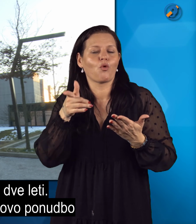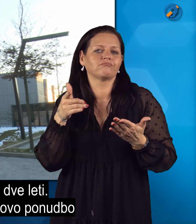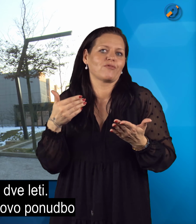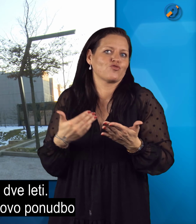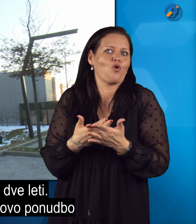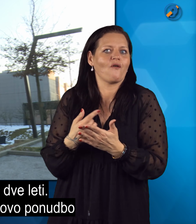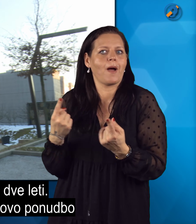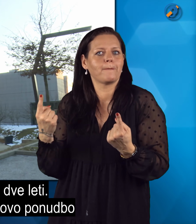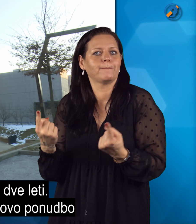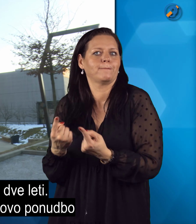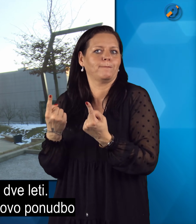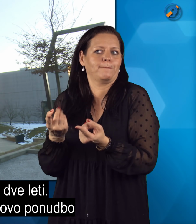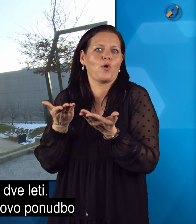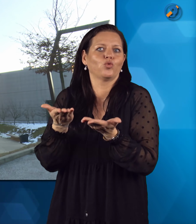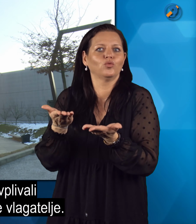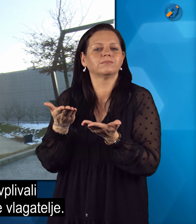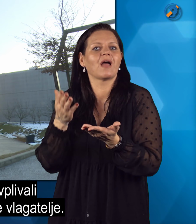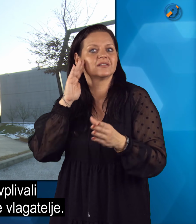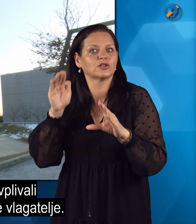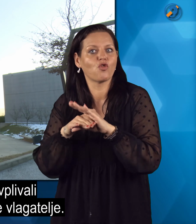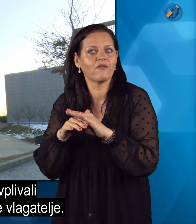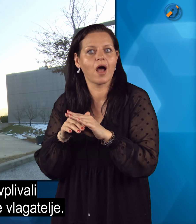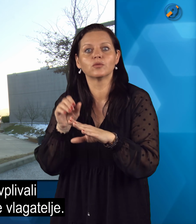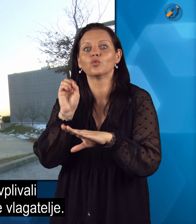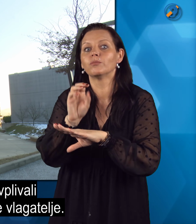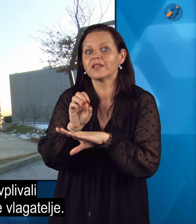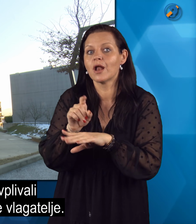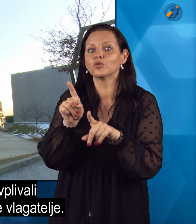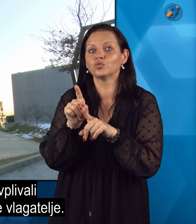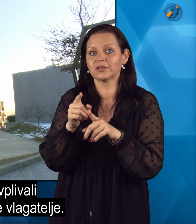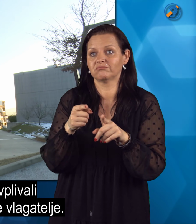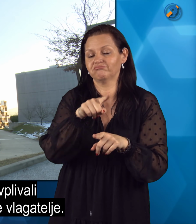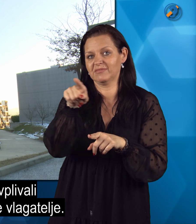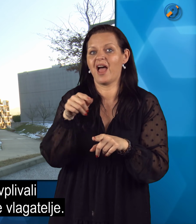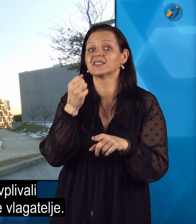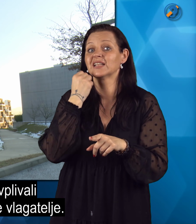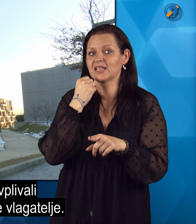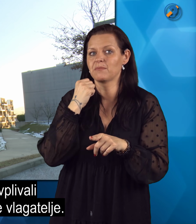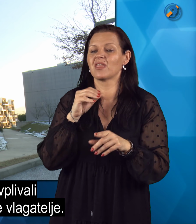Mogoče bodo z novo ponudbo stanovanj vplivali tudi na zasebne vlagatelje.